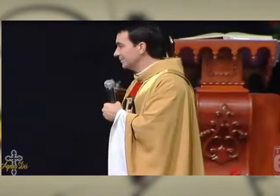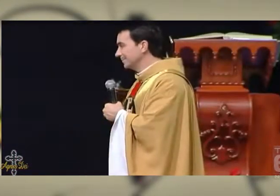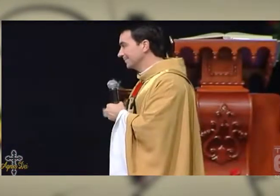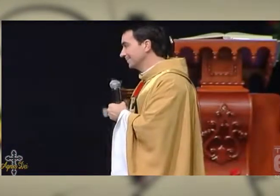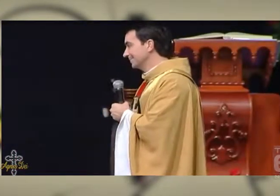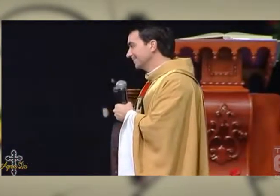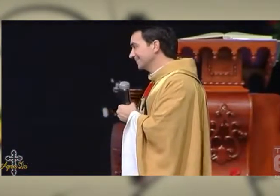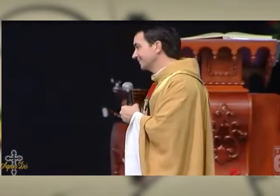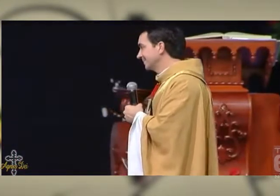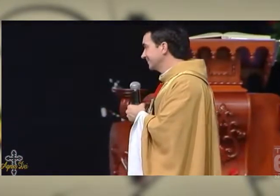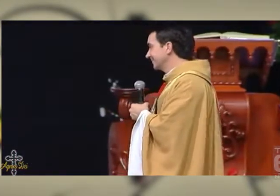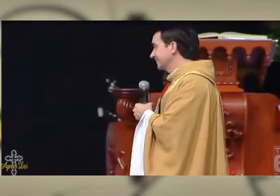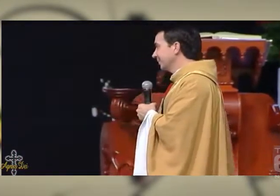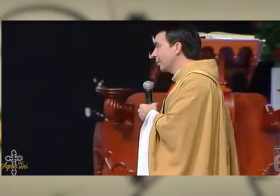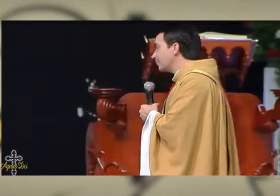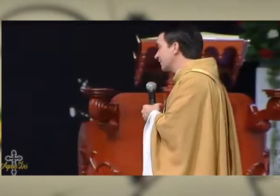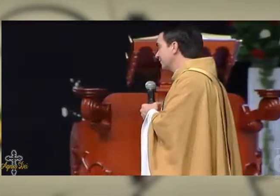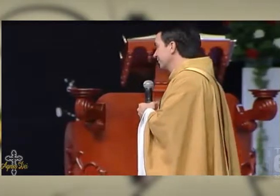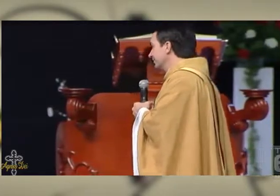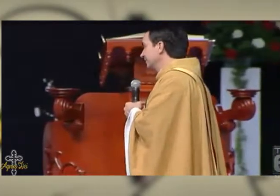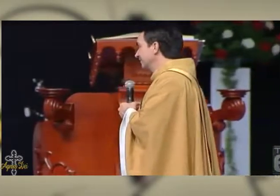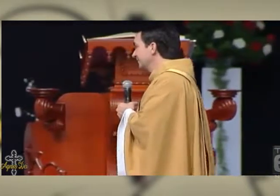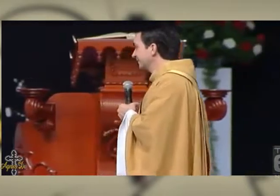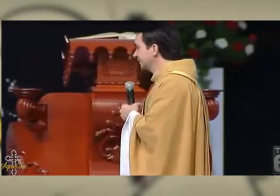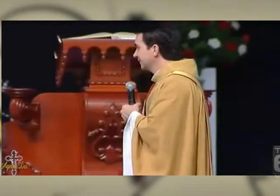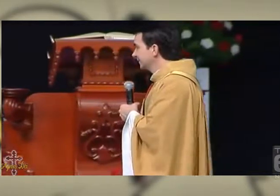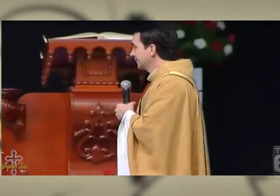Não? Não é possível.